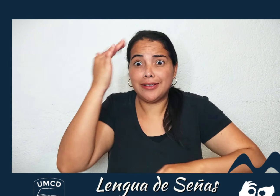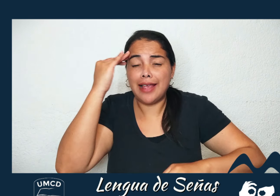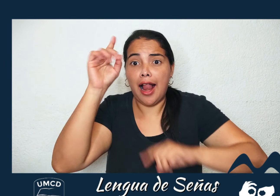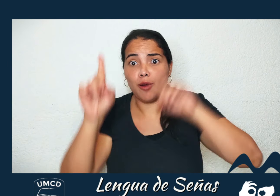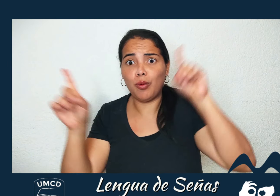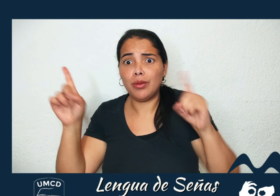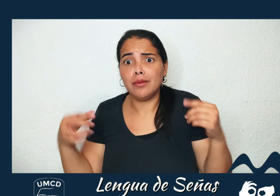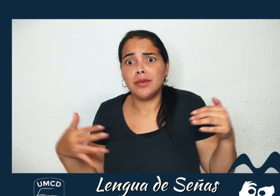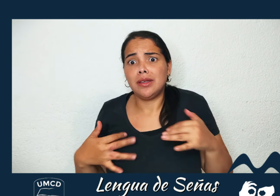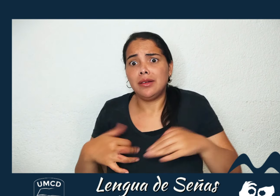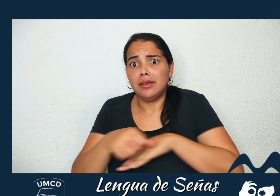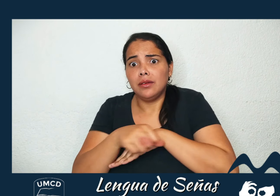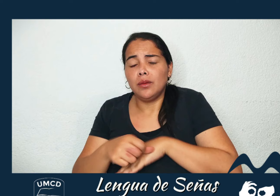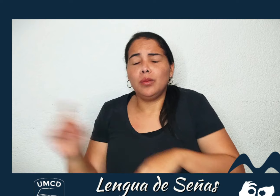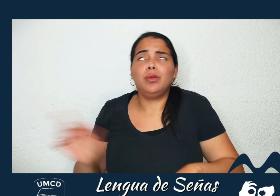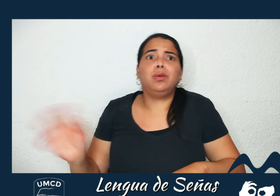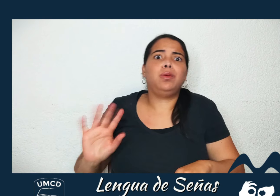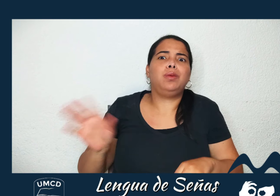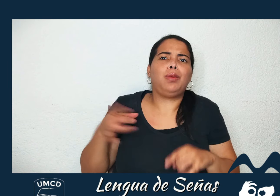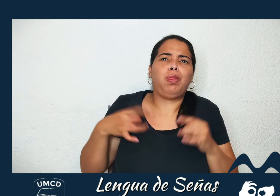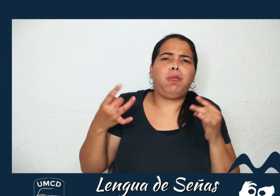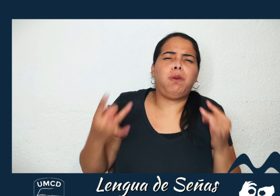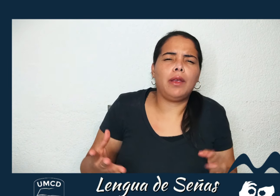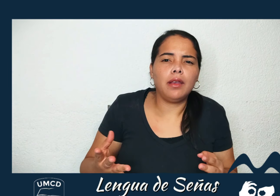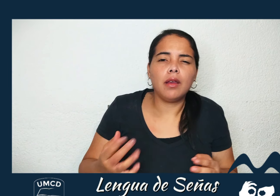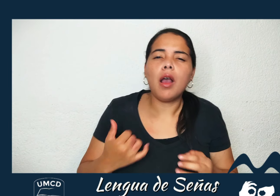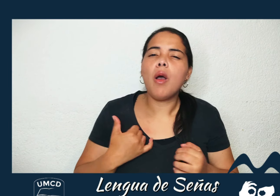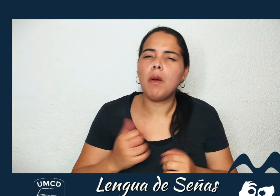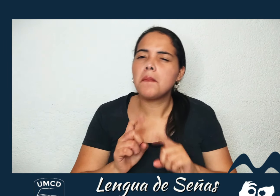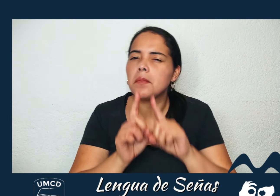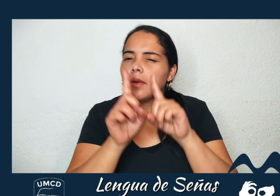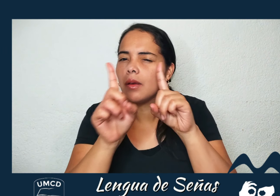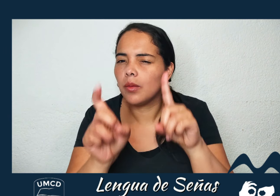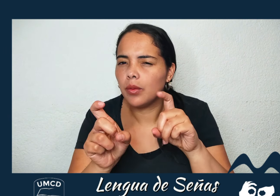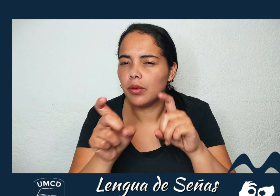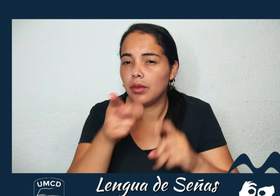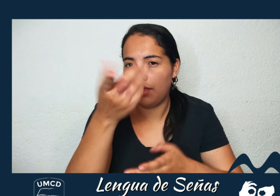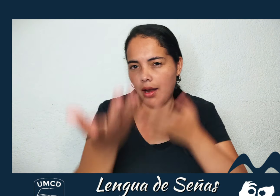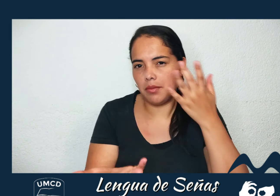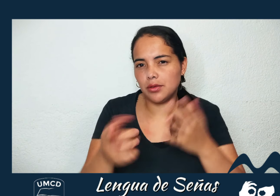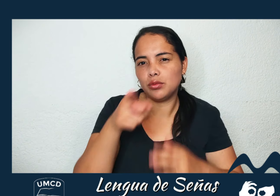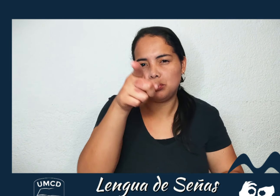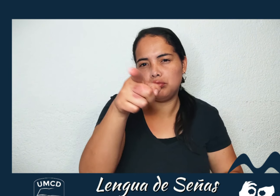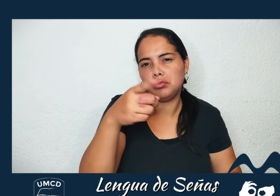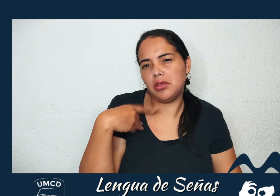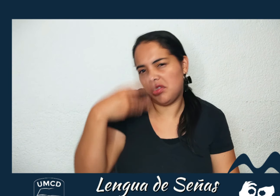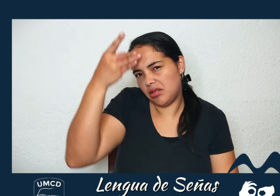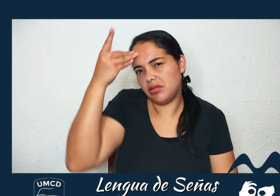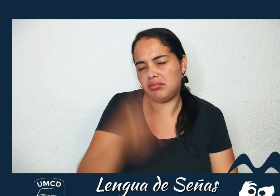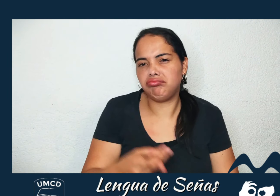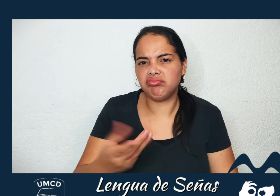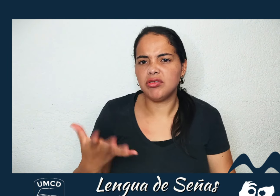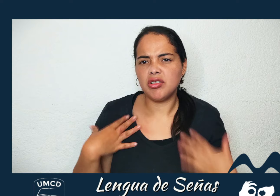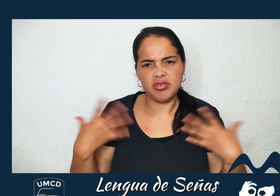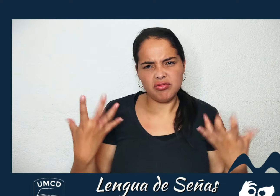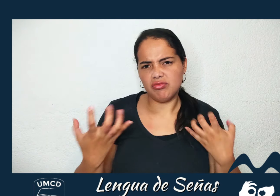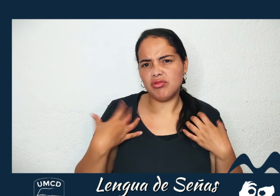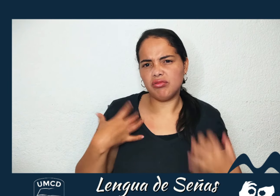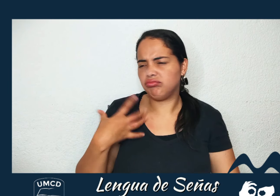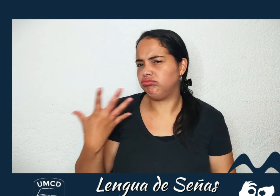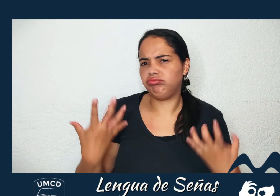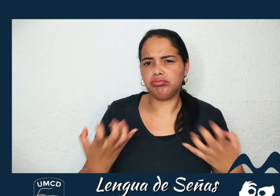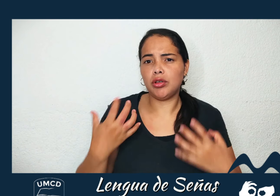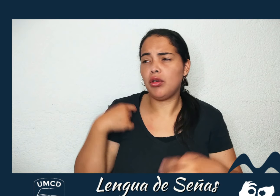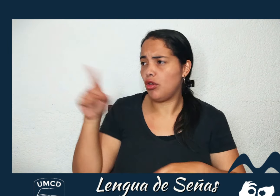el dolor es difícil de manejarlo. Pero piense por un momento, si usted voluntariamente decide ir por